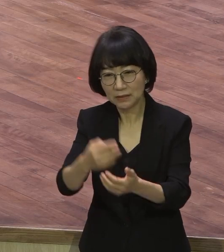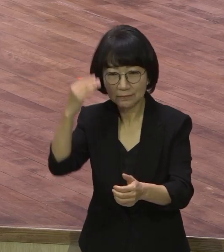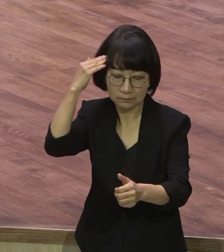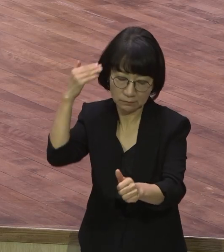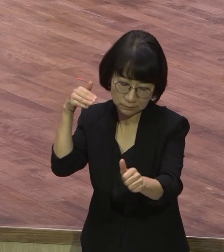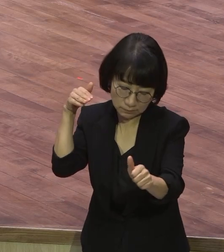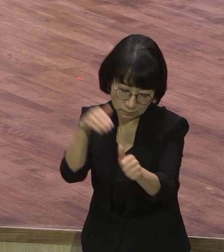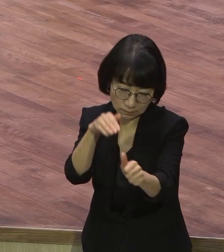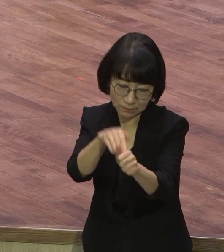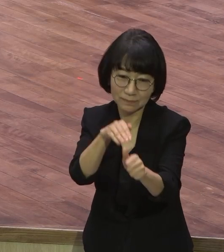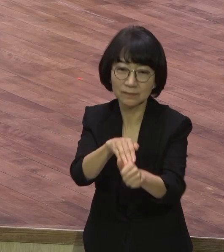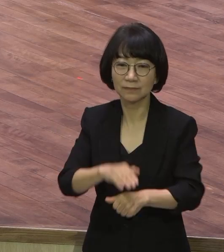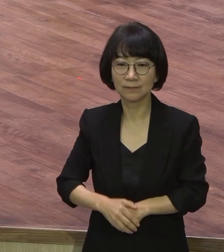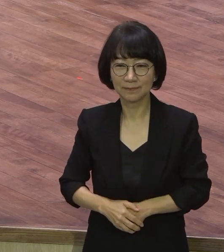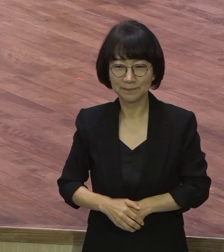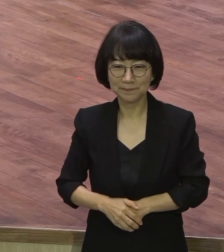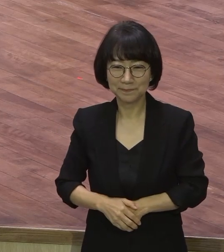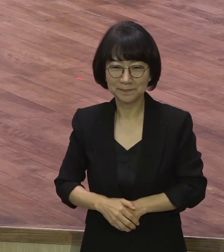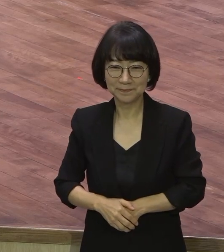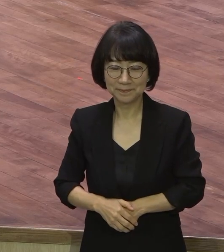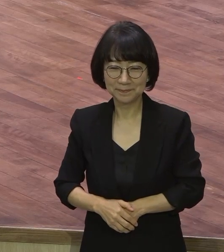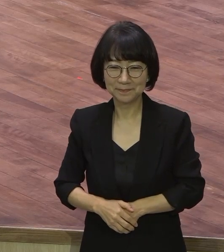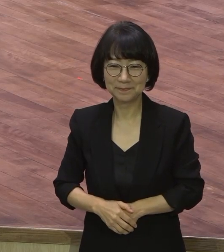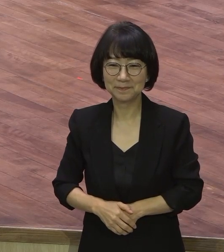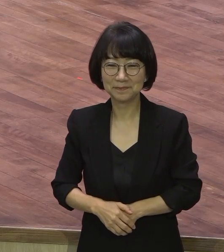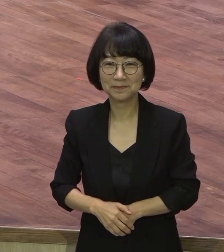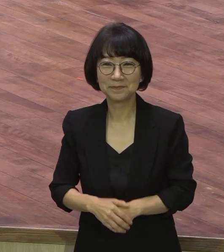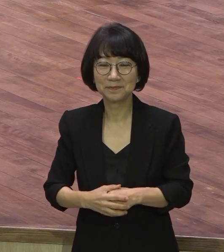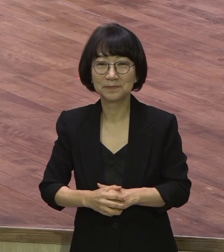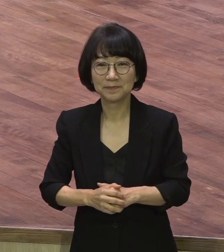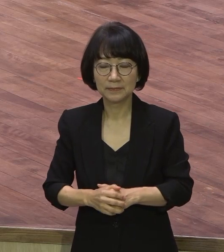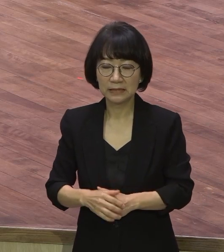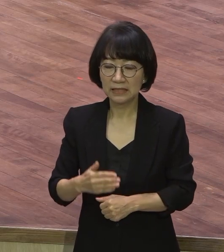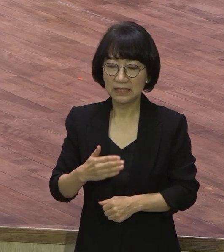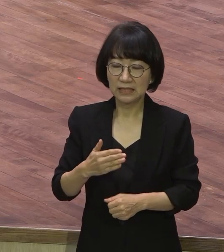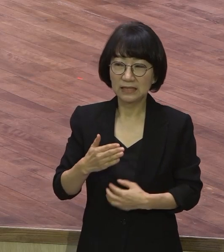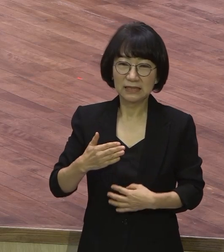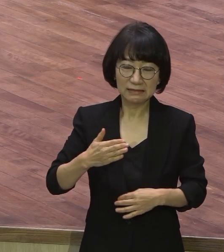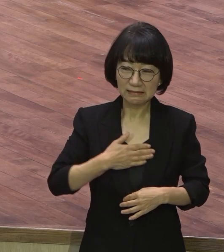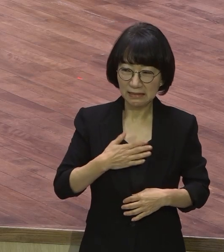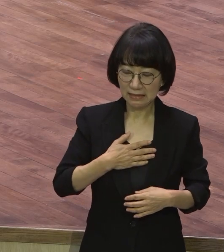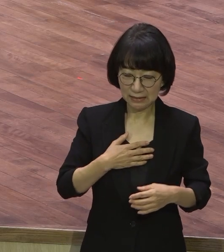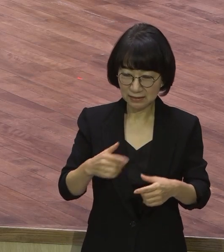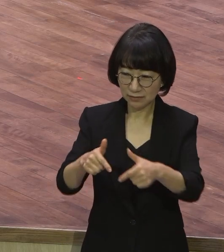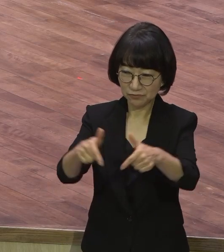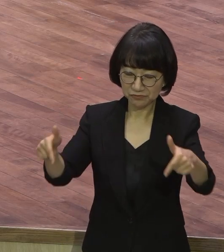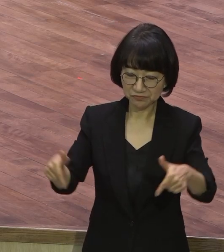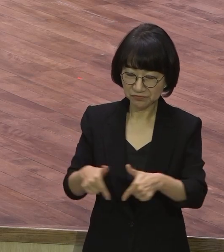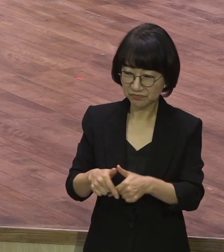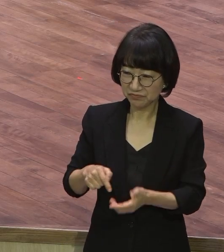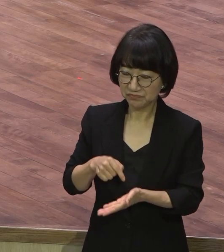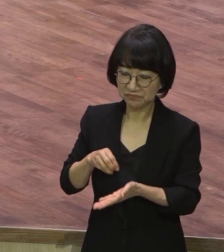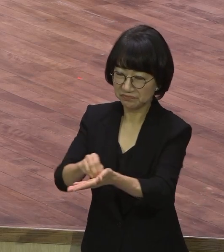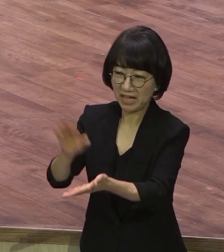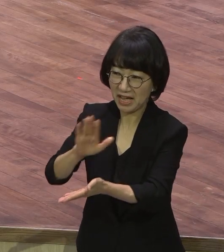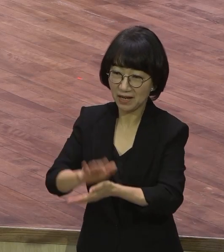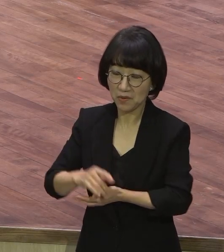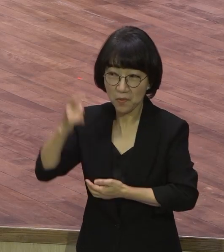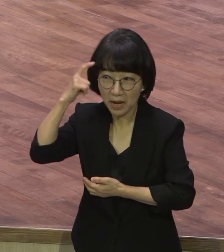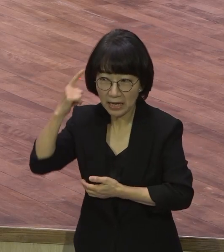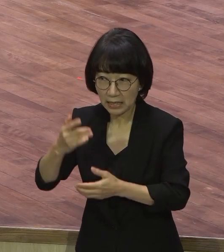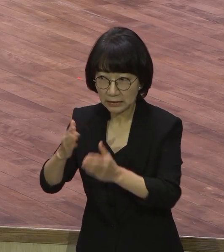기도하라면 나 권찰에 안 나갈 거야. 구역 안 갈 거야. 나 기도하라 그러면 안 갈 거야. 기도가 어렵다.